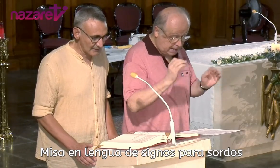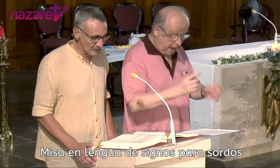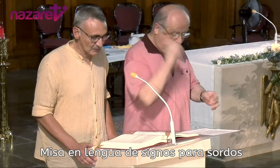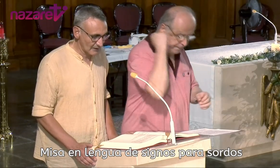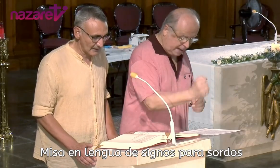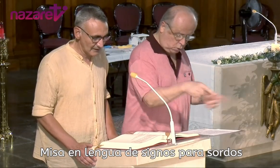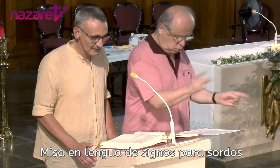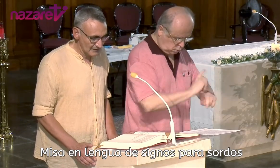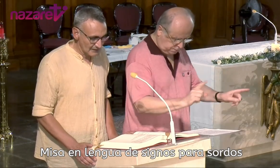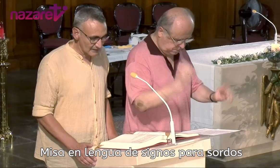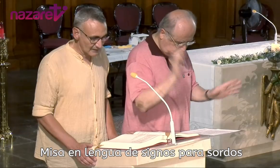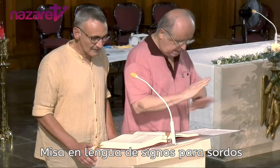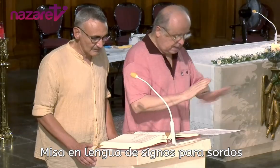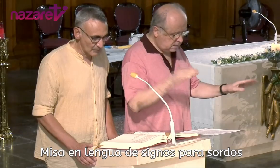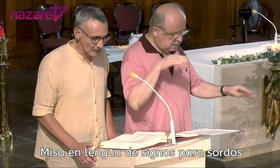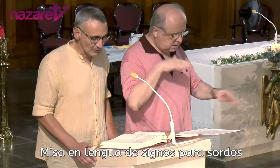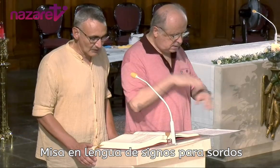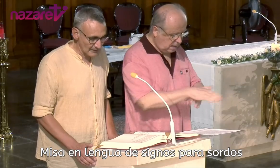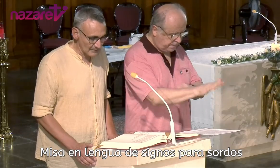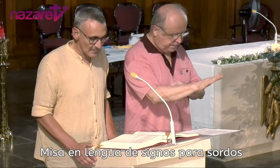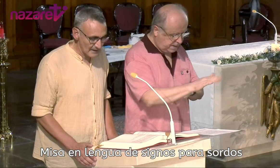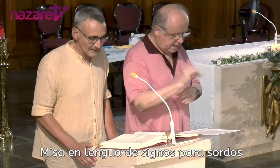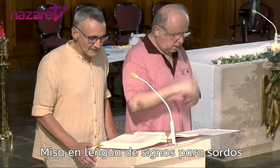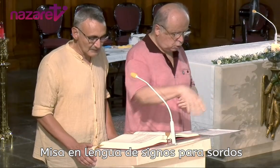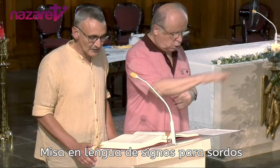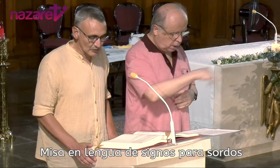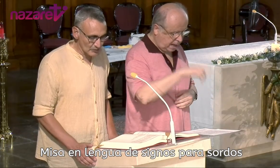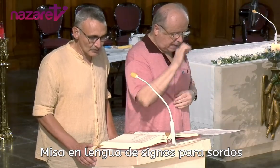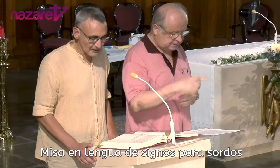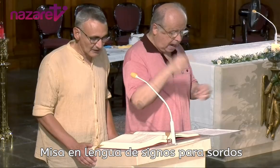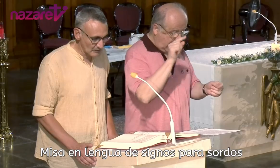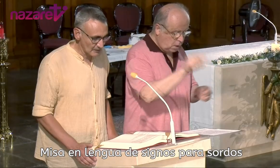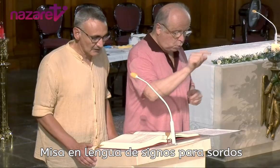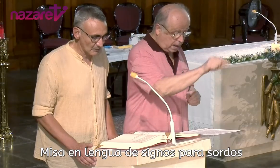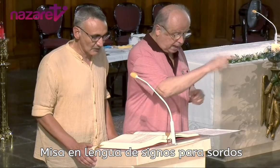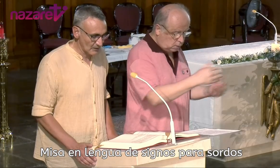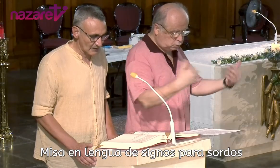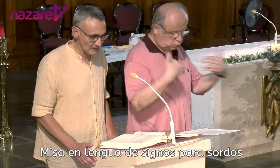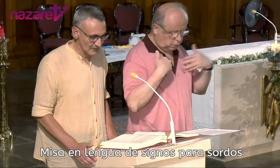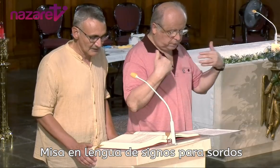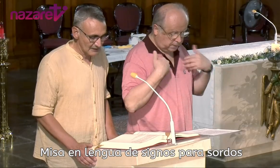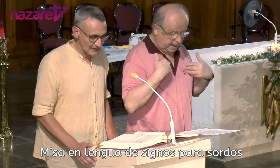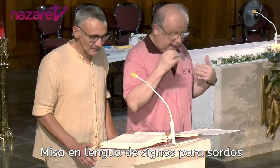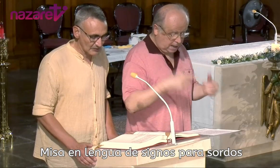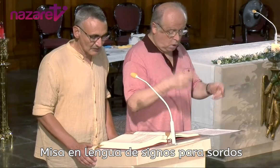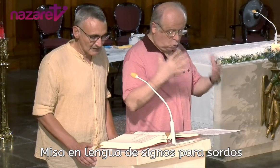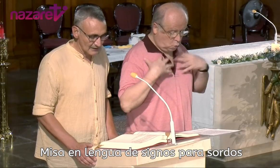escrito, creí, por eso hablé. También nosotros creemos y por eso hablamos, sabiendo que